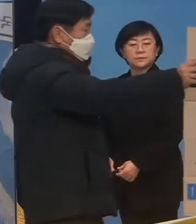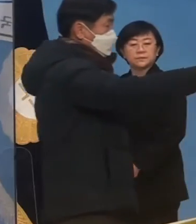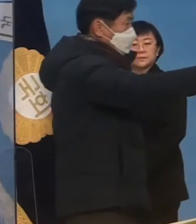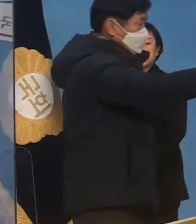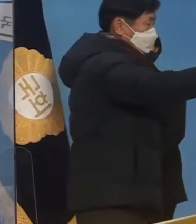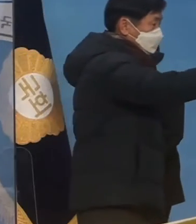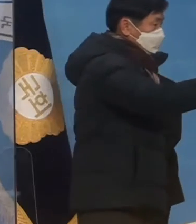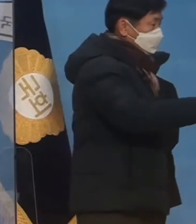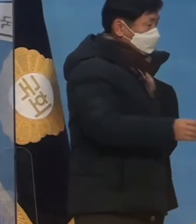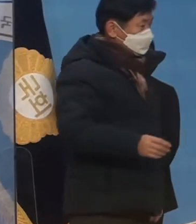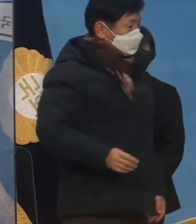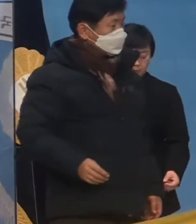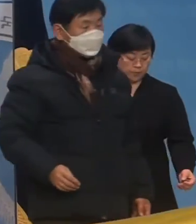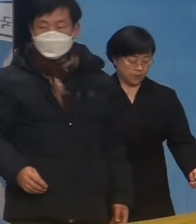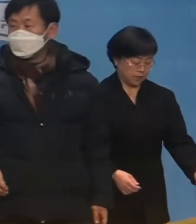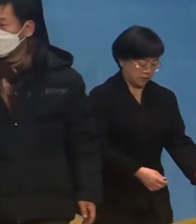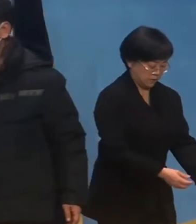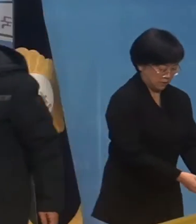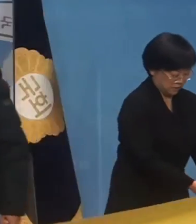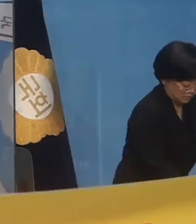나중에 그 부분 앞에서 잘라줘.